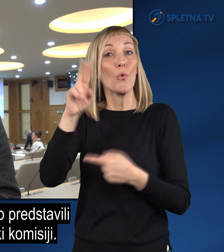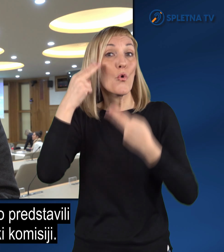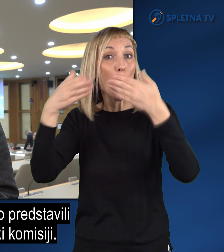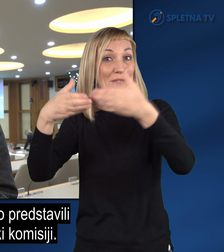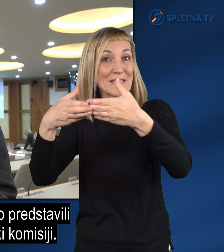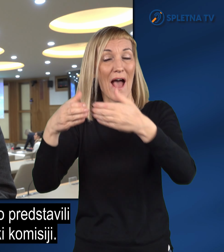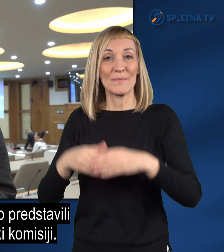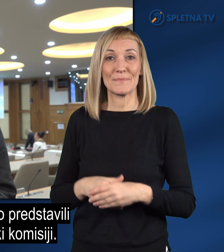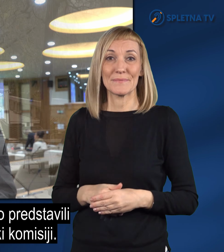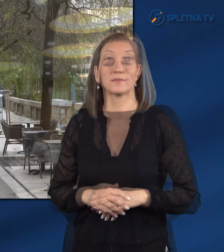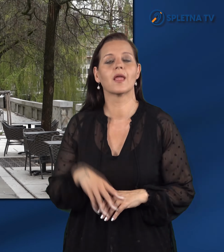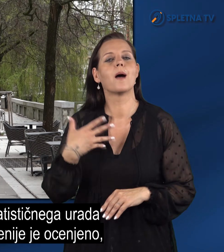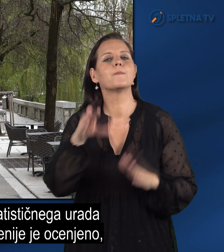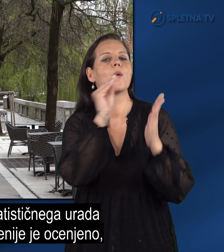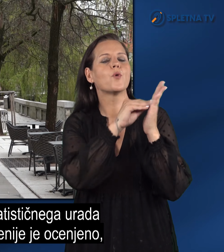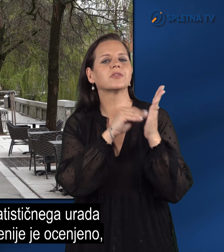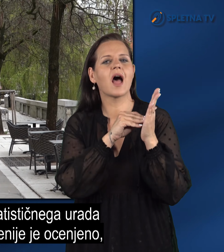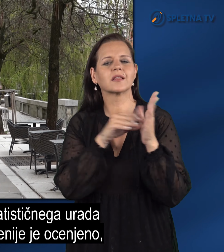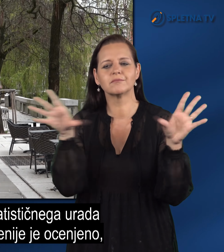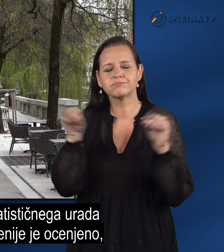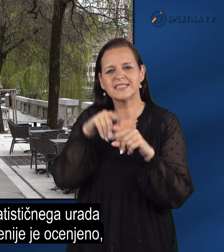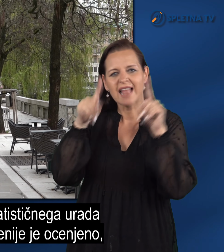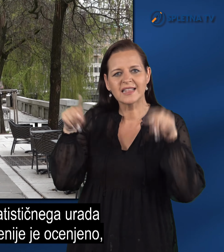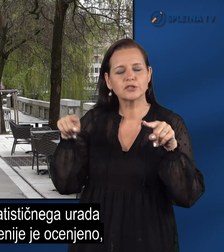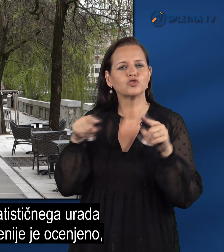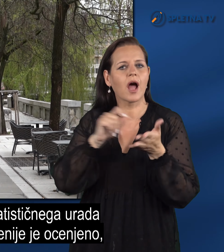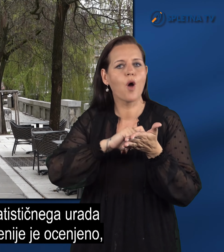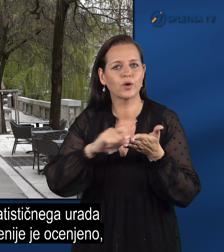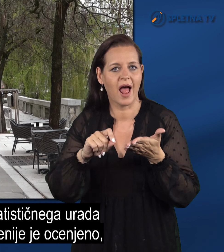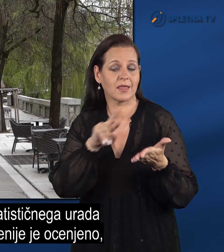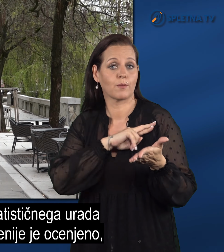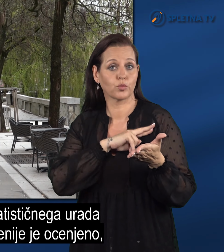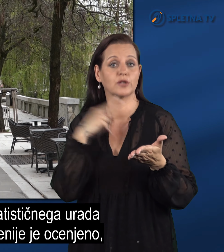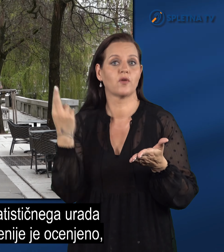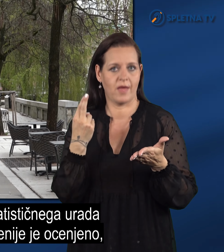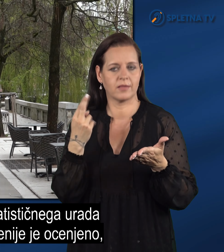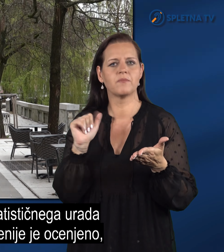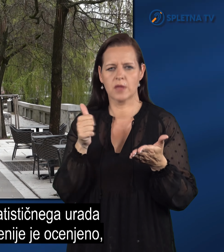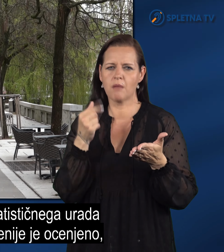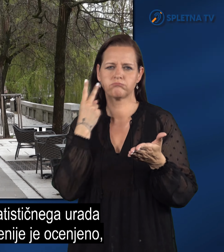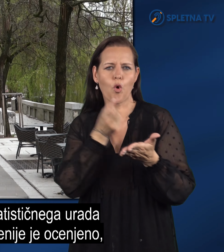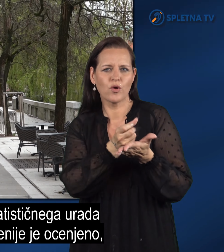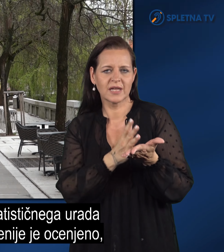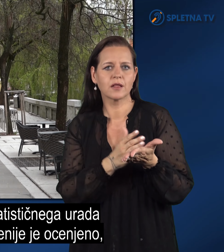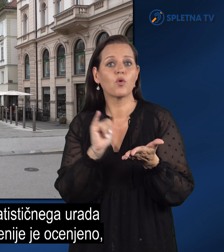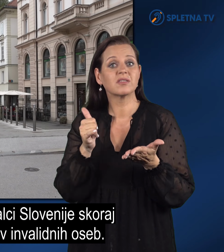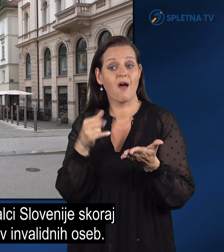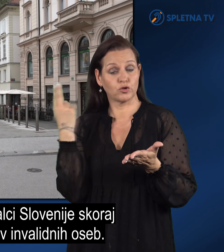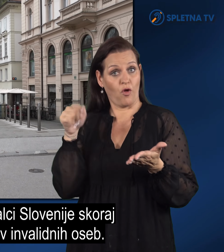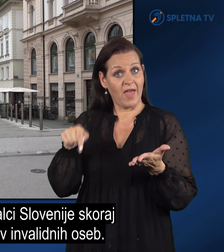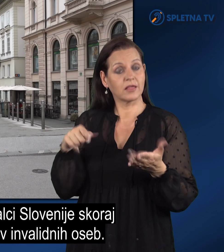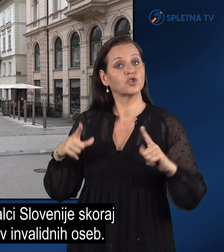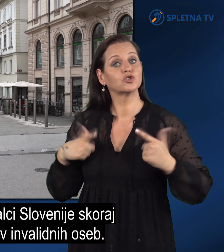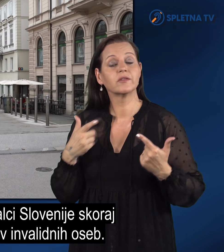Evropski komisiji. Po podatkih Statističnega urada Republike Slovenije je ocenjeno, da je